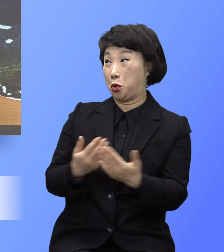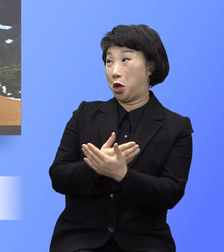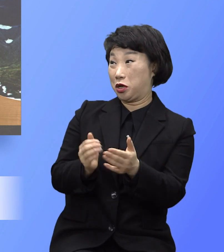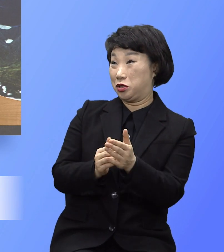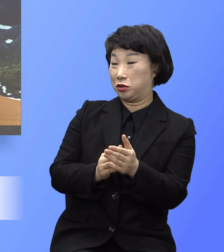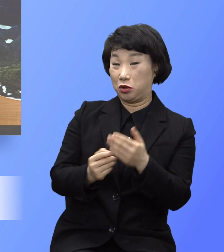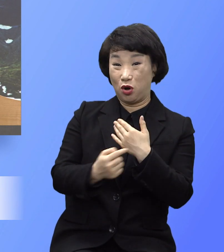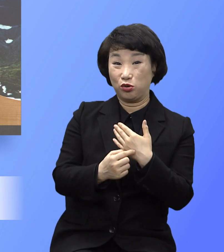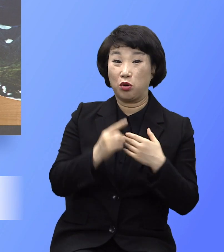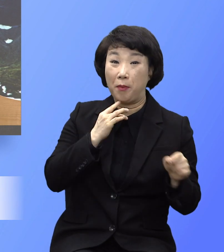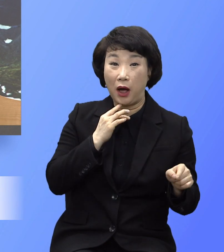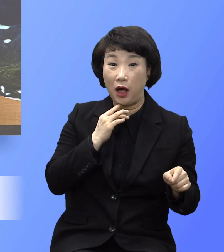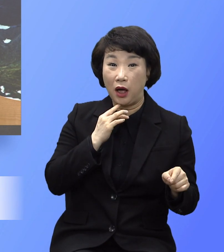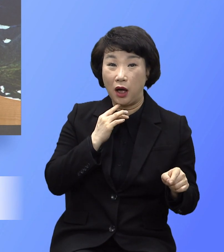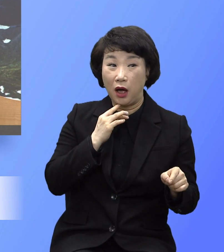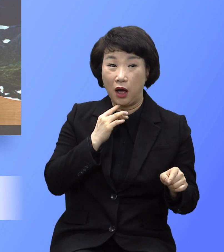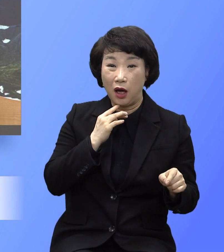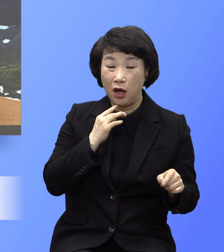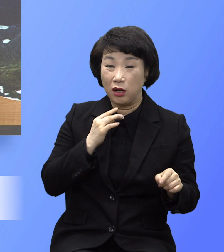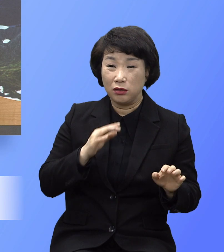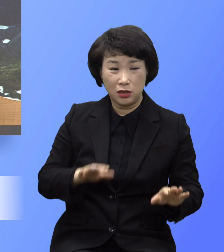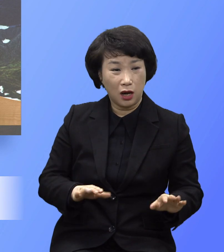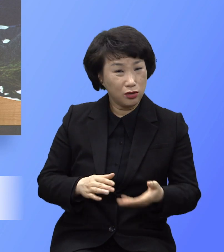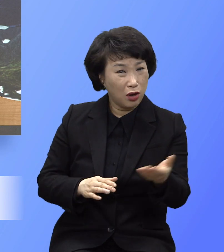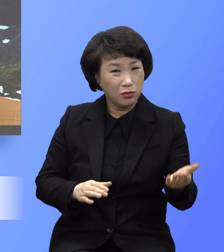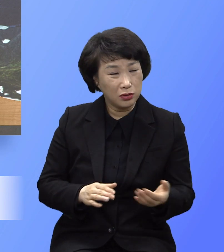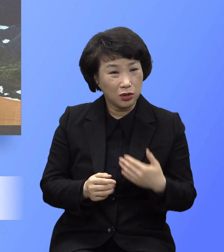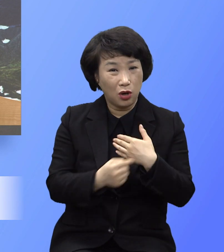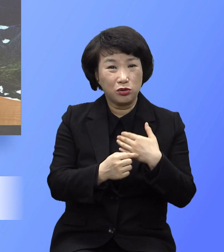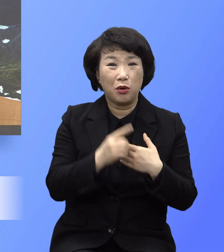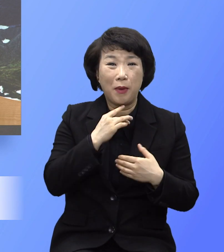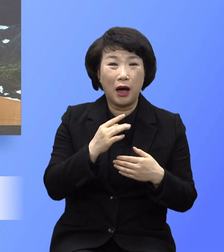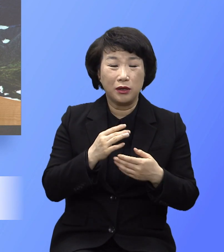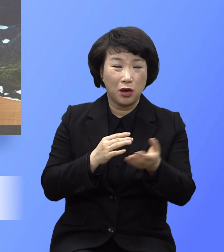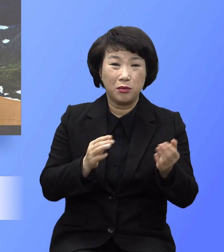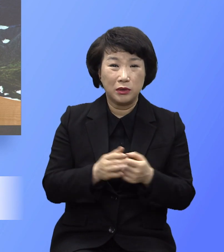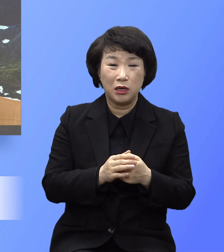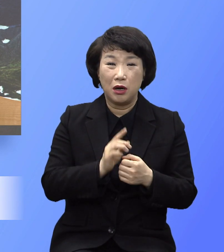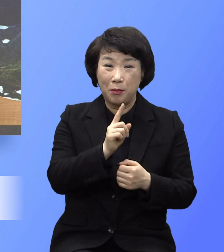회개했어. 말로. 어떻게 우리가 말로 회개해?